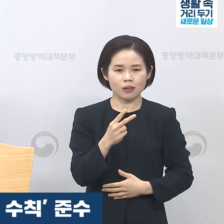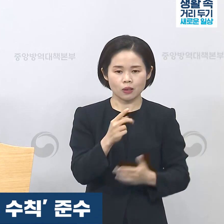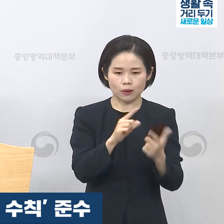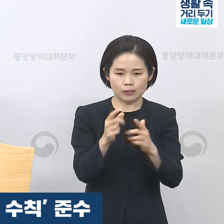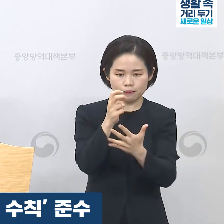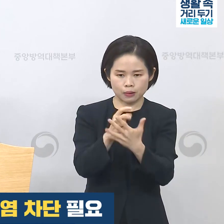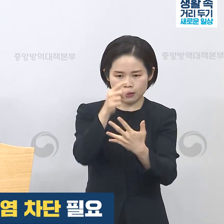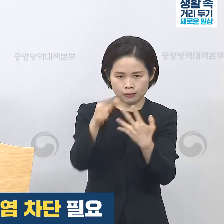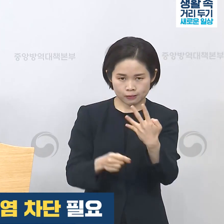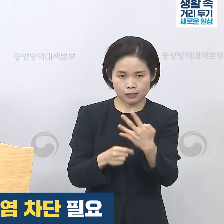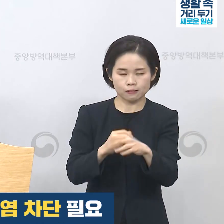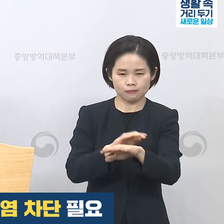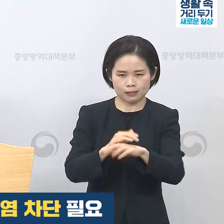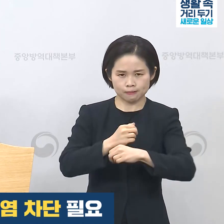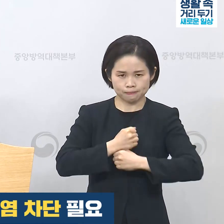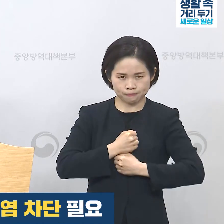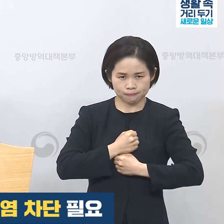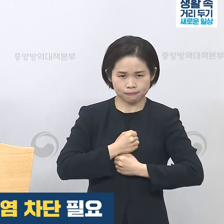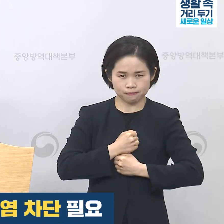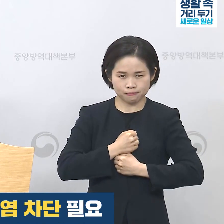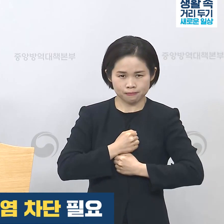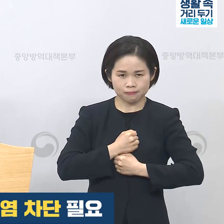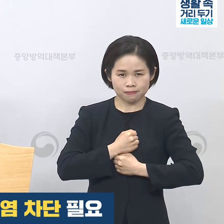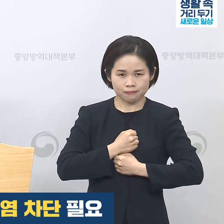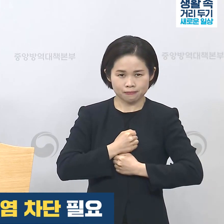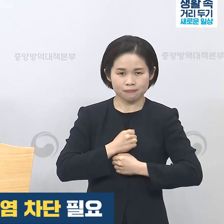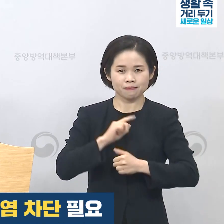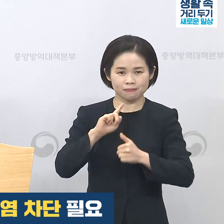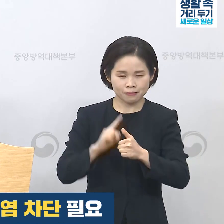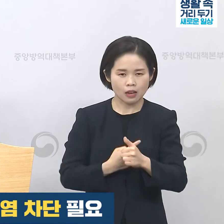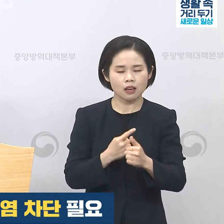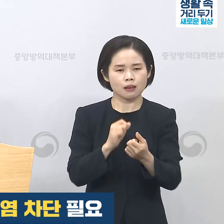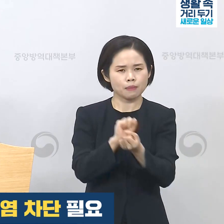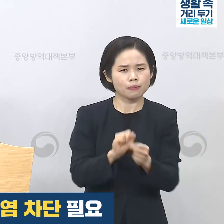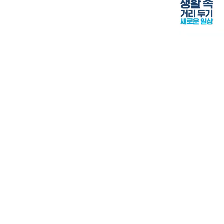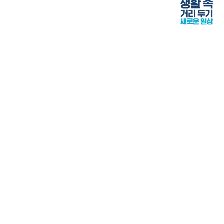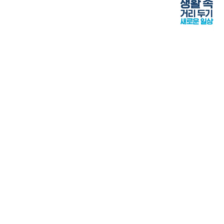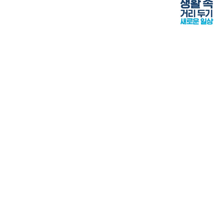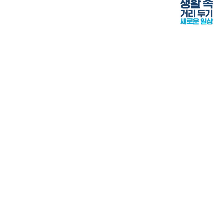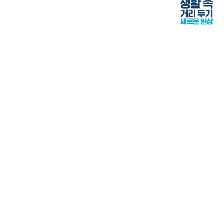방역수칙 준수로 대규모 집단 감염을 차단하는 것이 필요합니다.